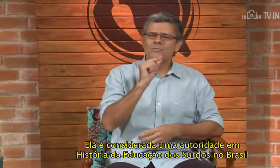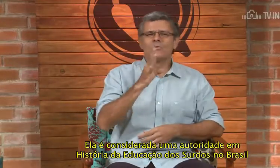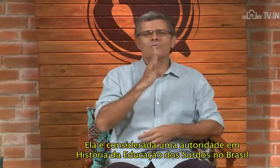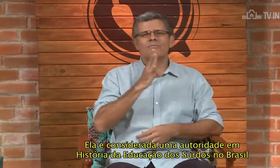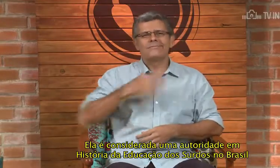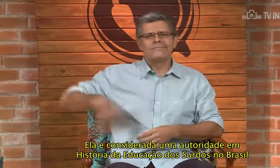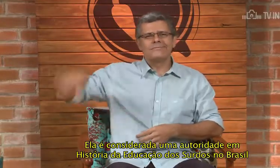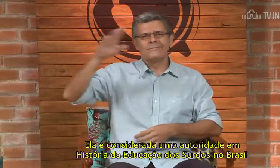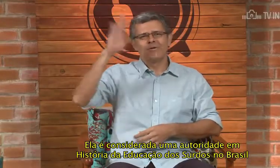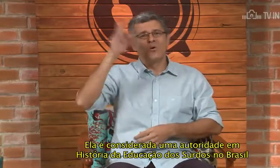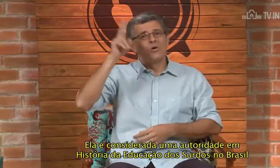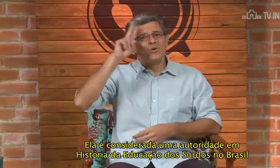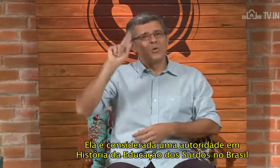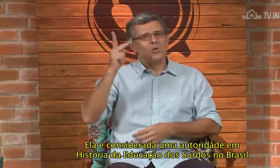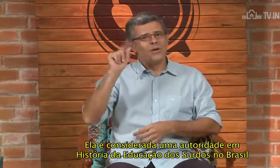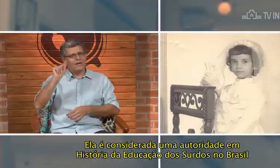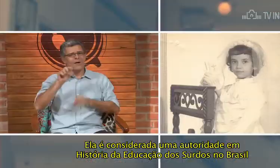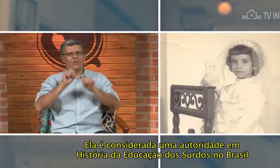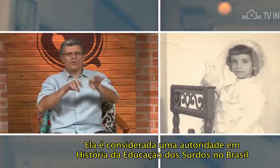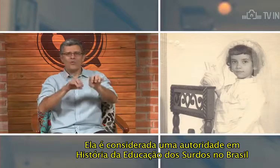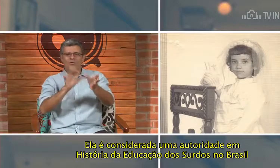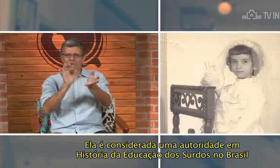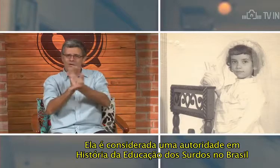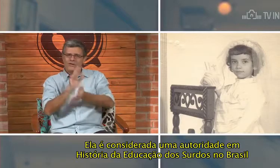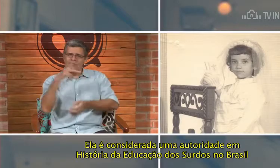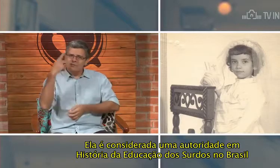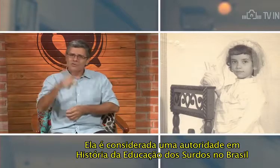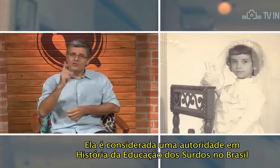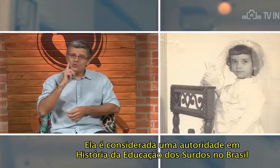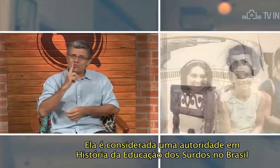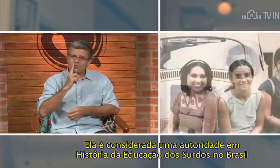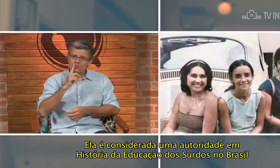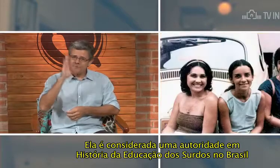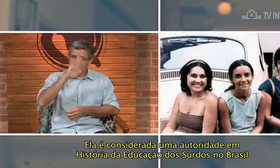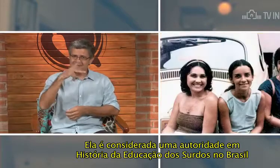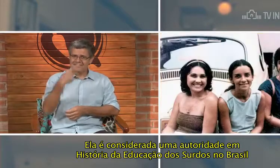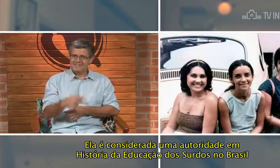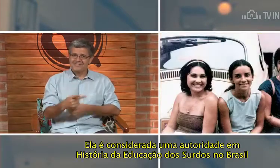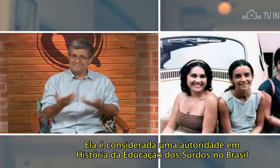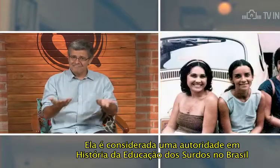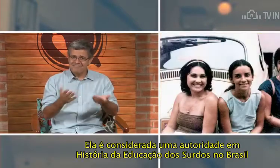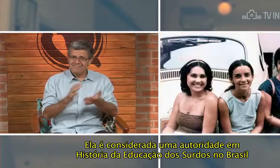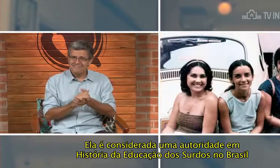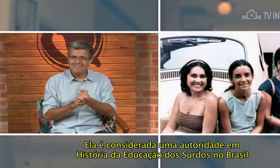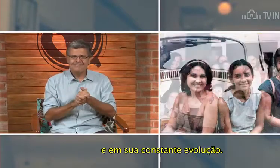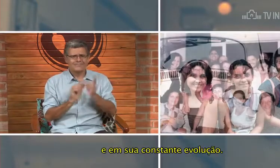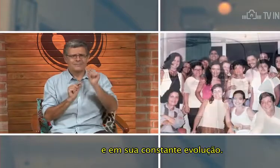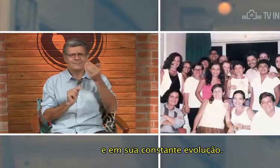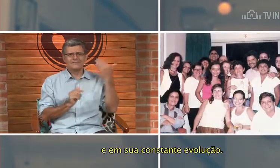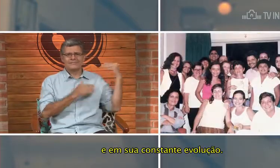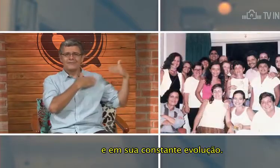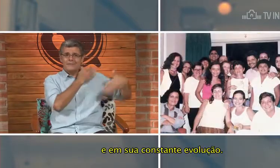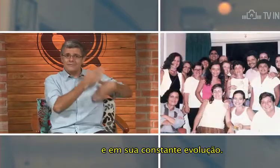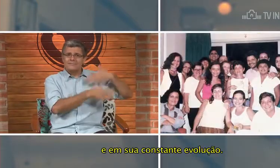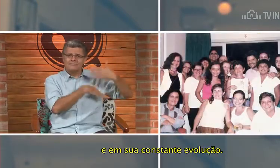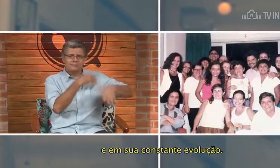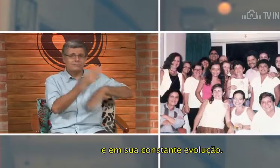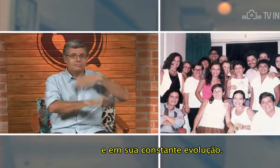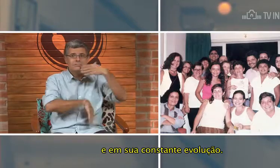Ela é considerada uma autoridade em história da educação dos surdos no Brasil e em sua